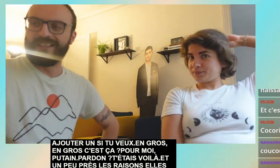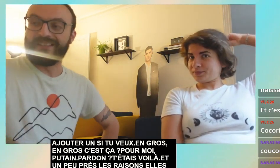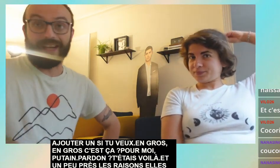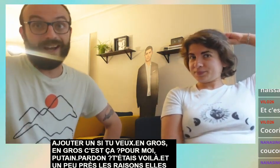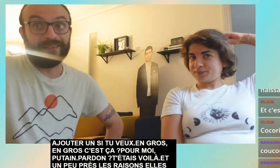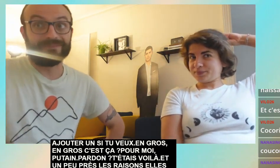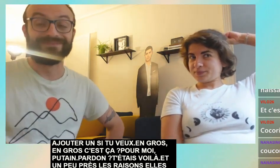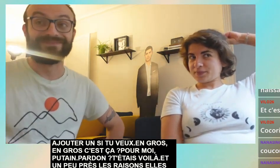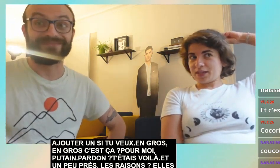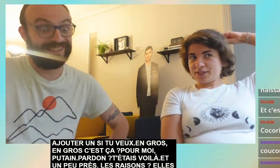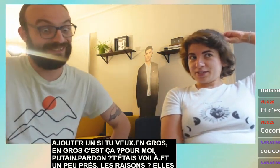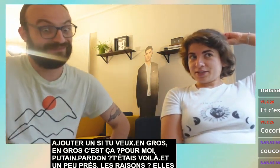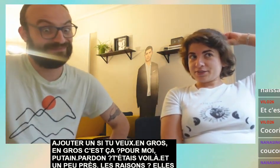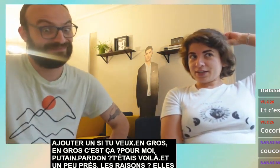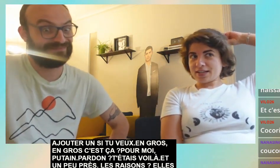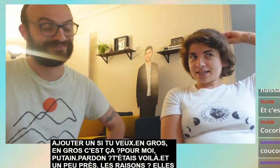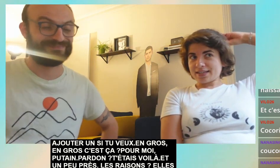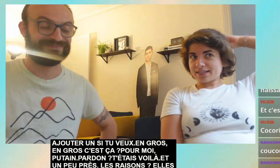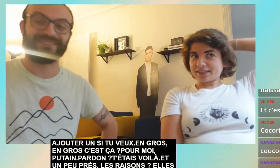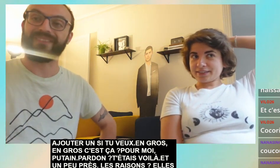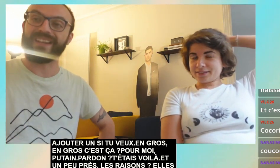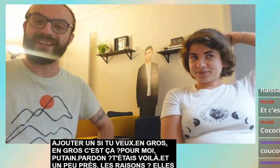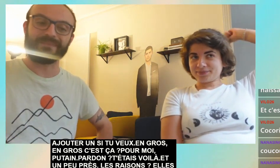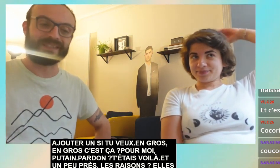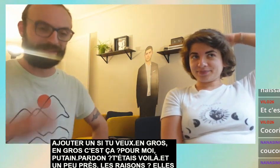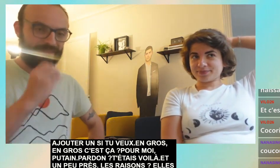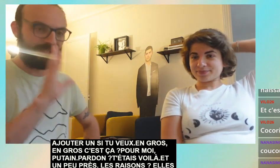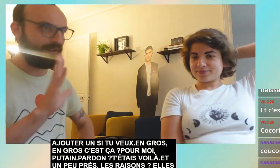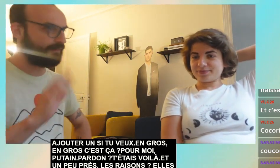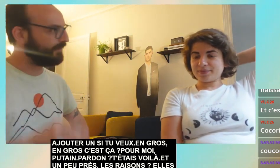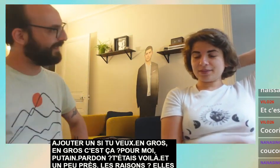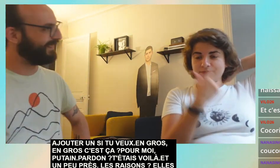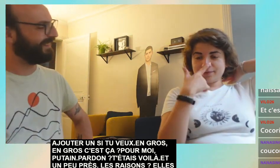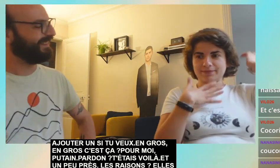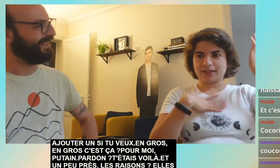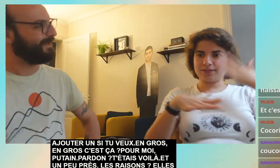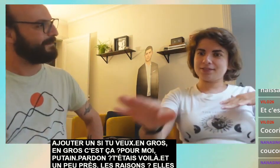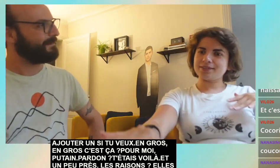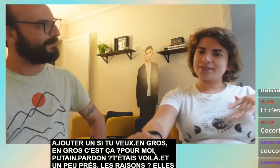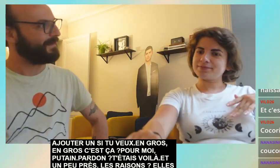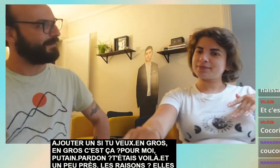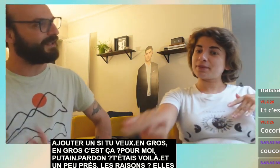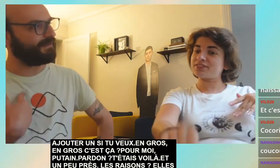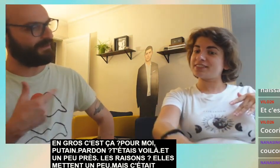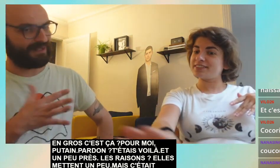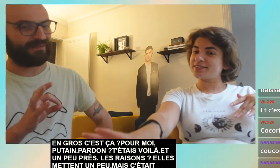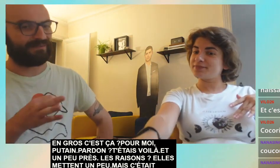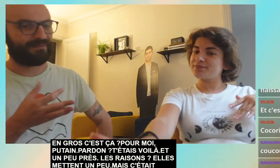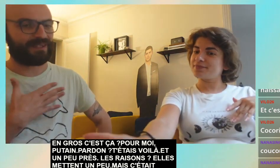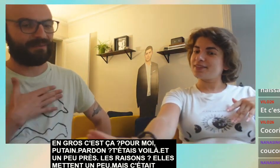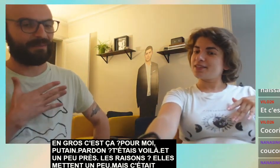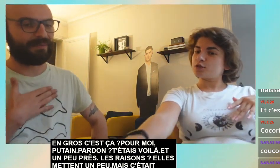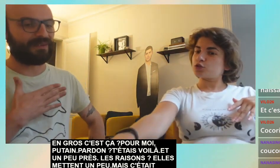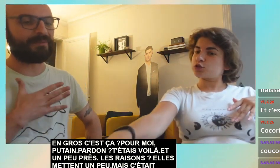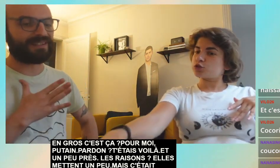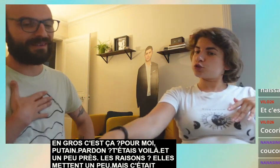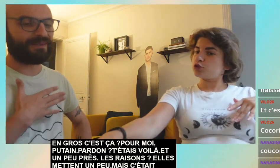Ah, voilà. Voilà. Voilà, mais c'était bien en vrai. Ok. Moi, C'est pas j'avais, fini. moi, non, mais j'avais